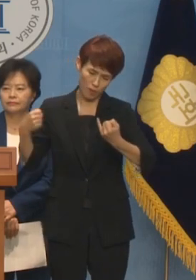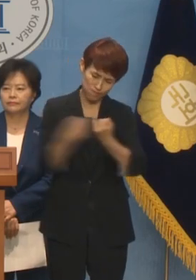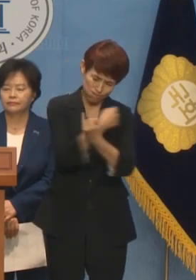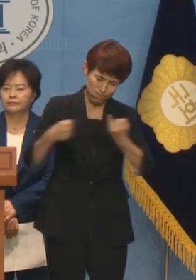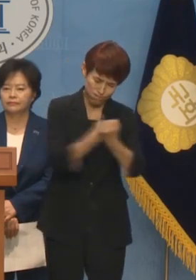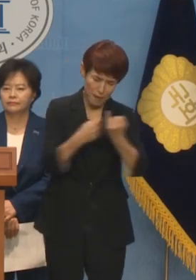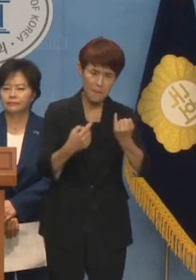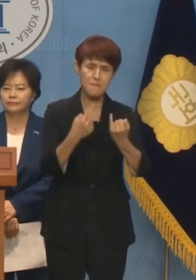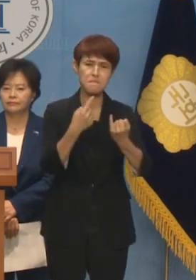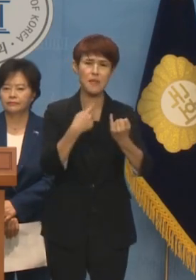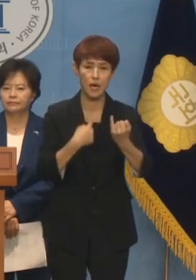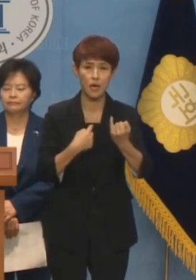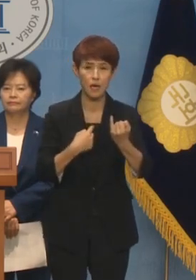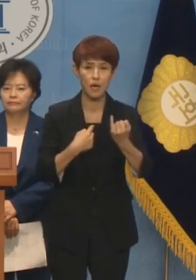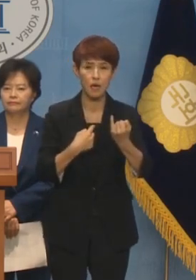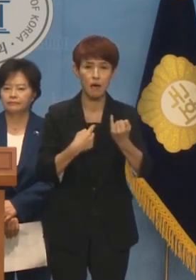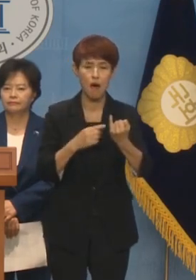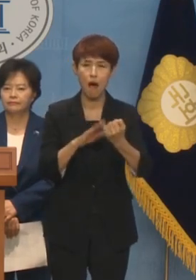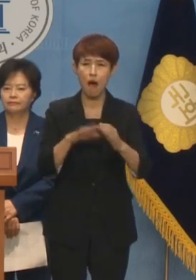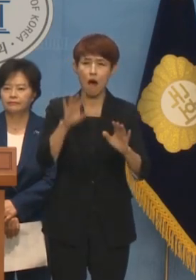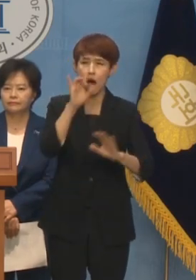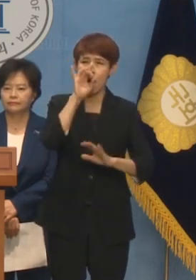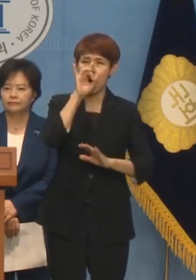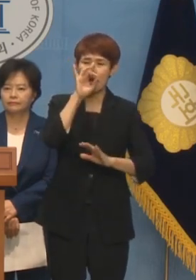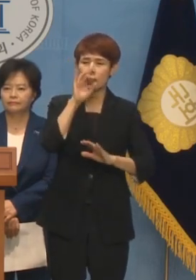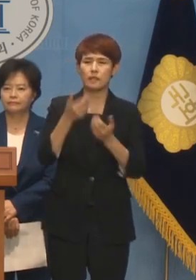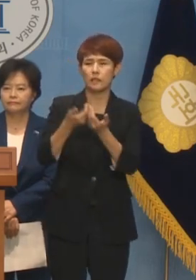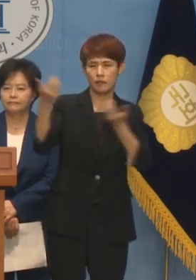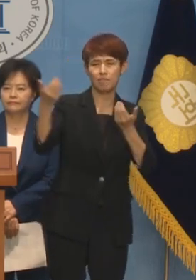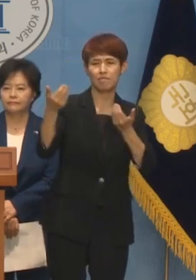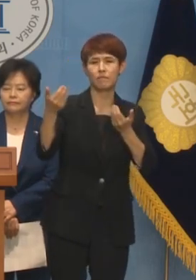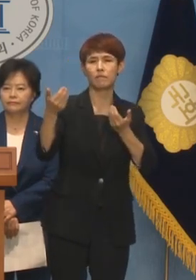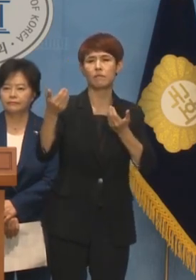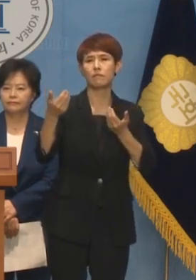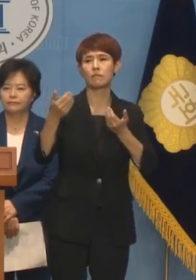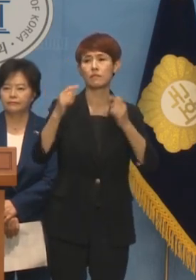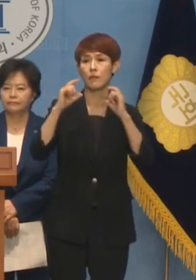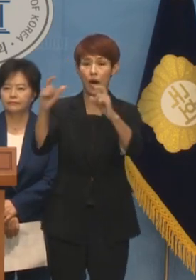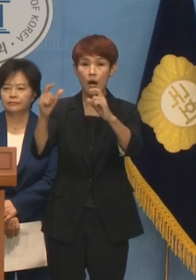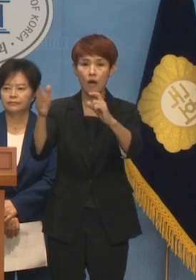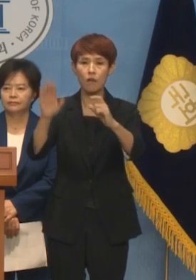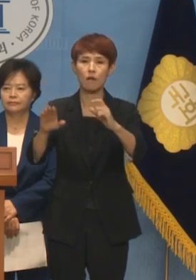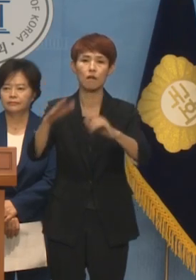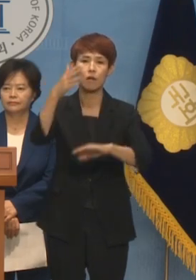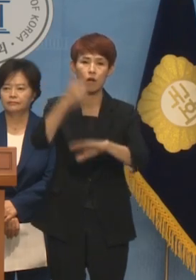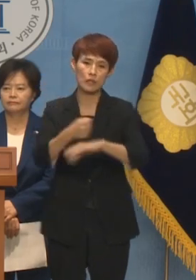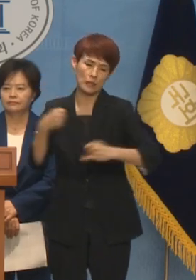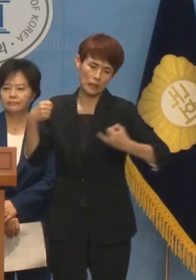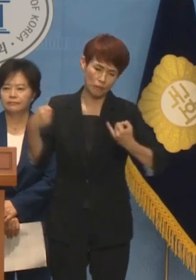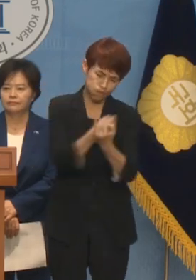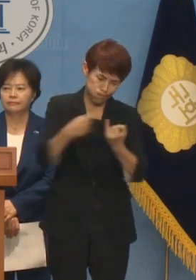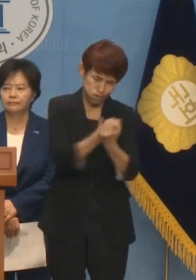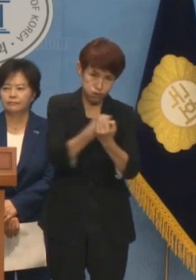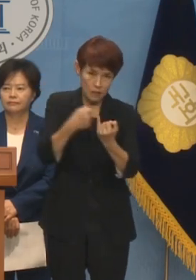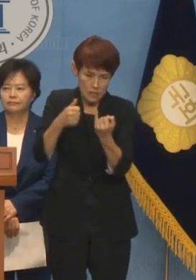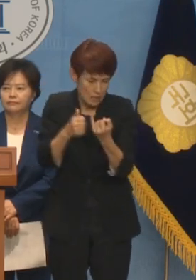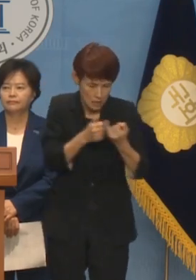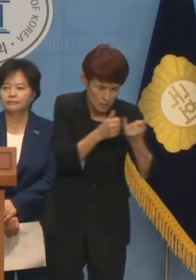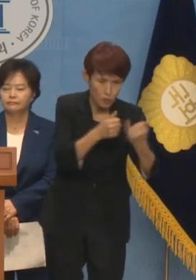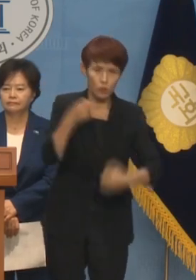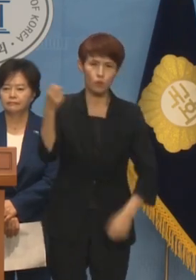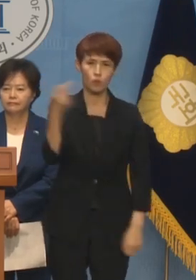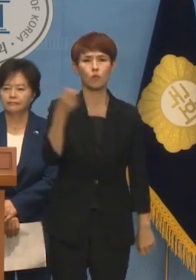당했습니다. 이를 견딜 수 없어 이별을 요구했습니다. 그러나 돌아온 것은 폭력과